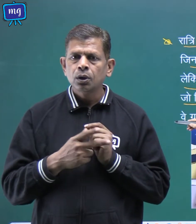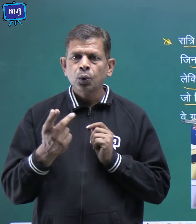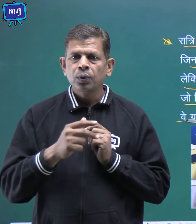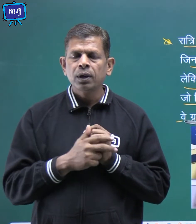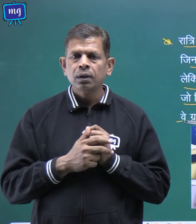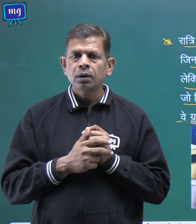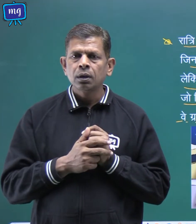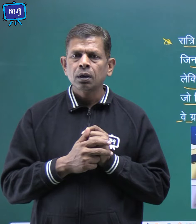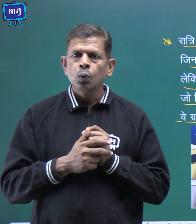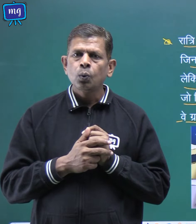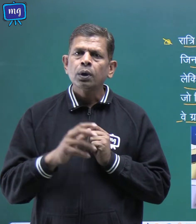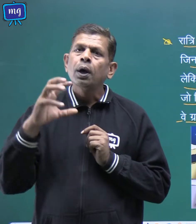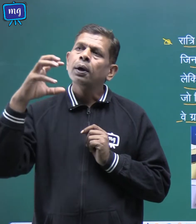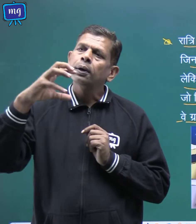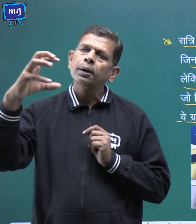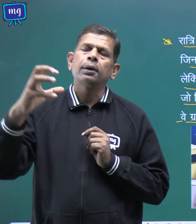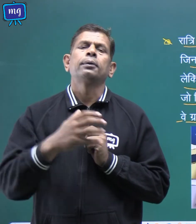वे ग्रह हैं।